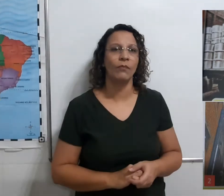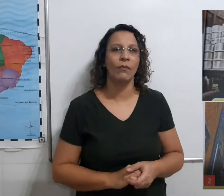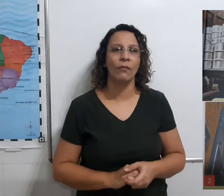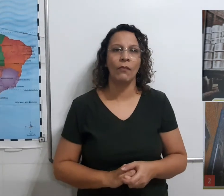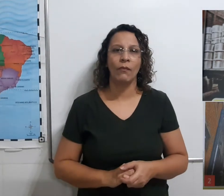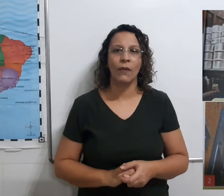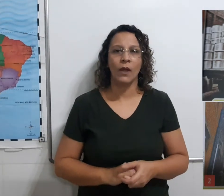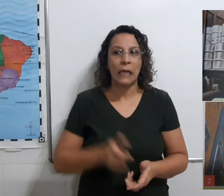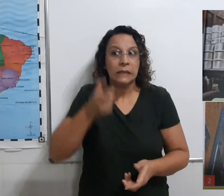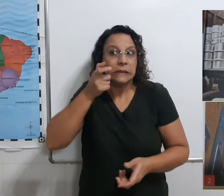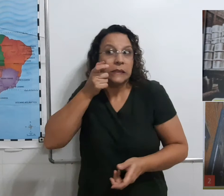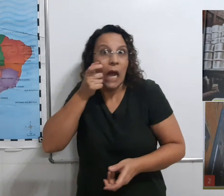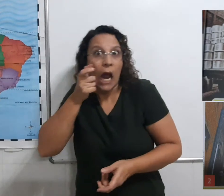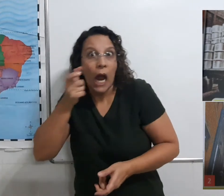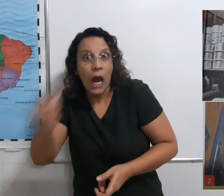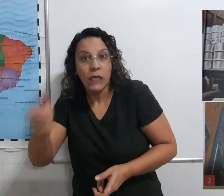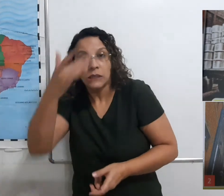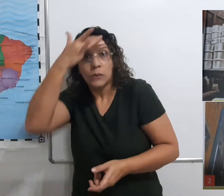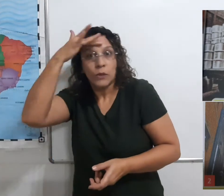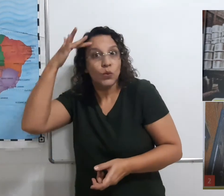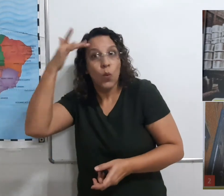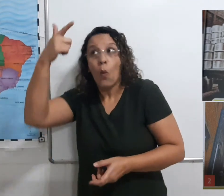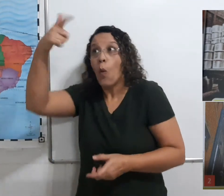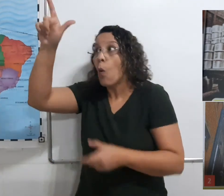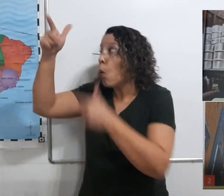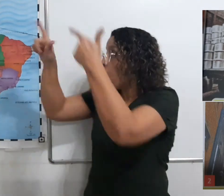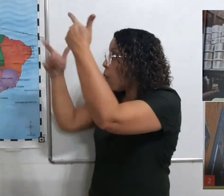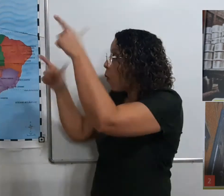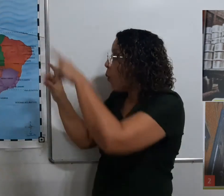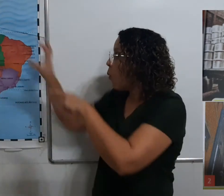atraindo trabalhadores de outras regiões.